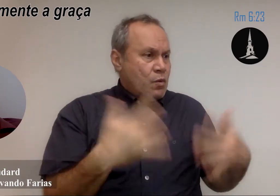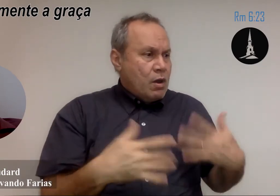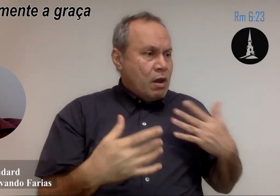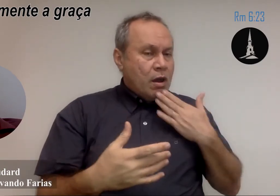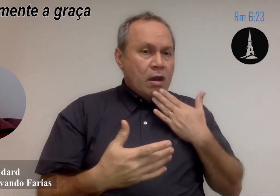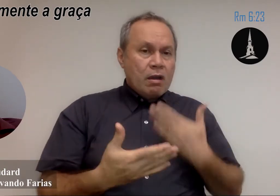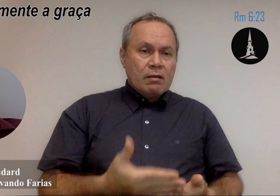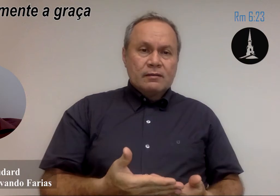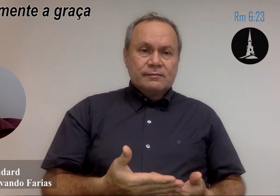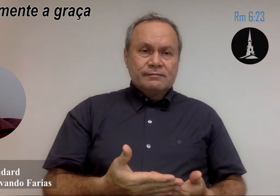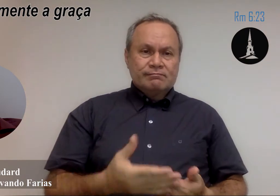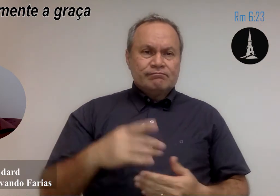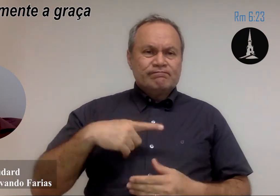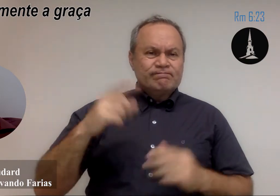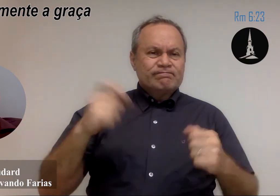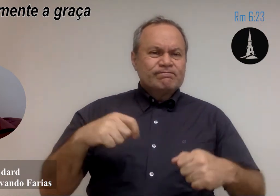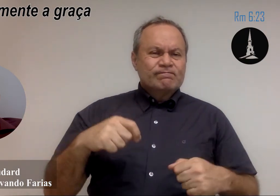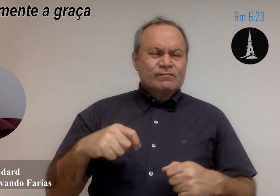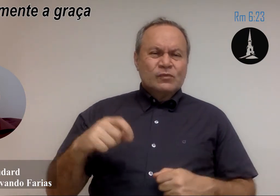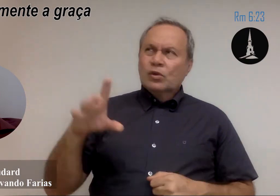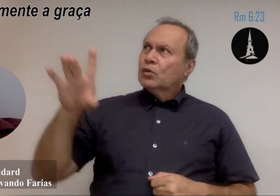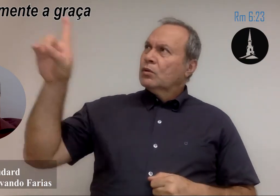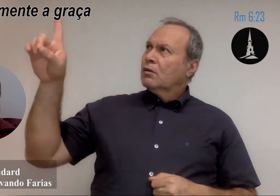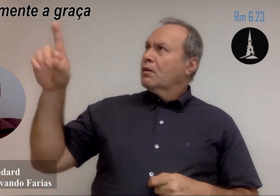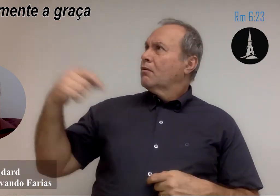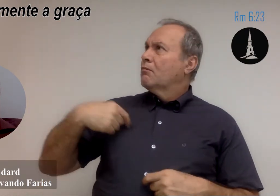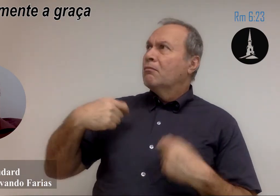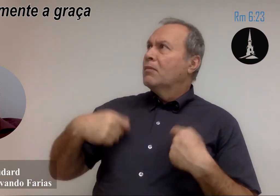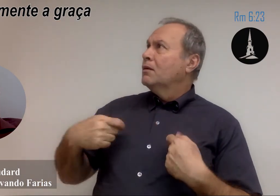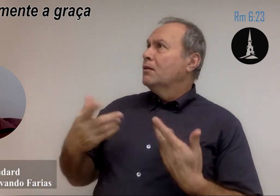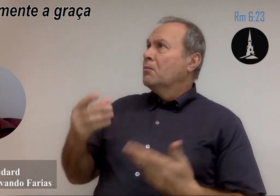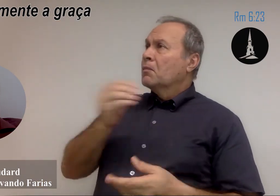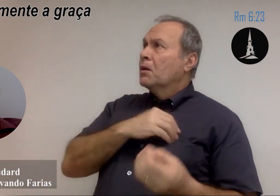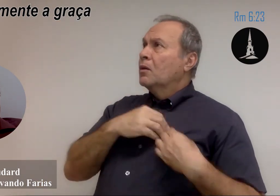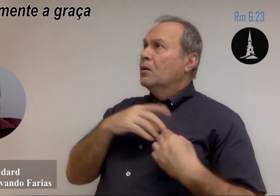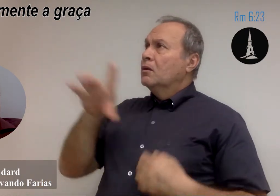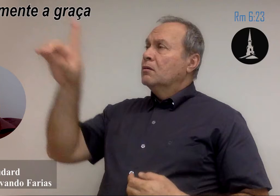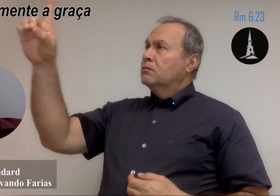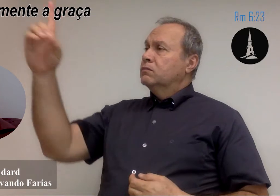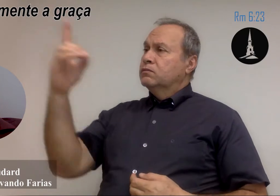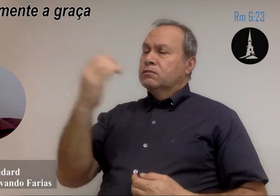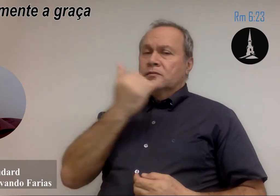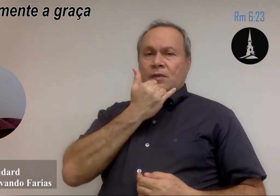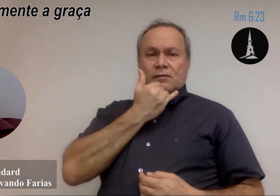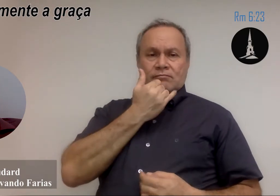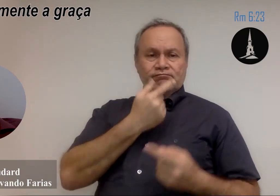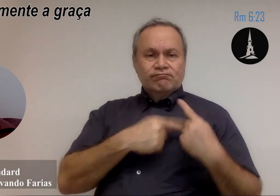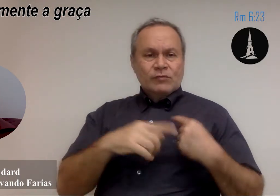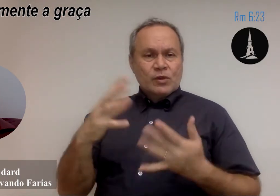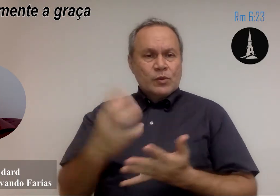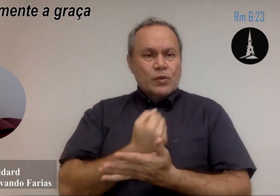graça, nós recebemos aquilo que não merecemos. A graça nos dá,